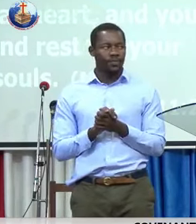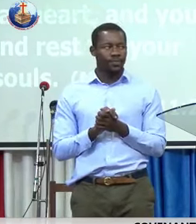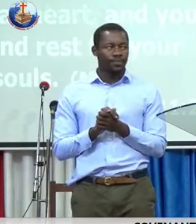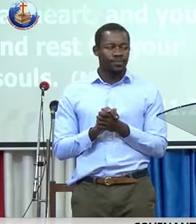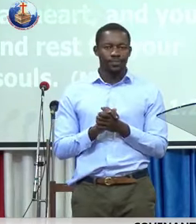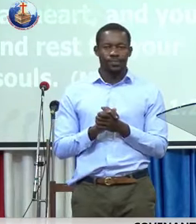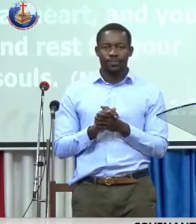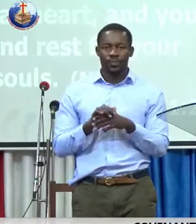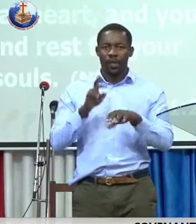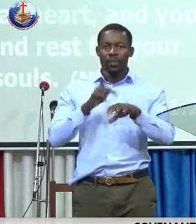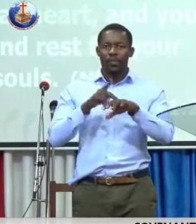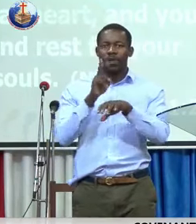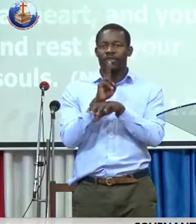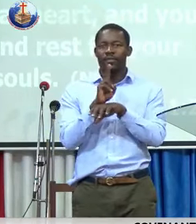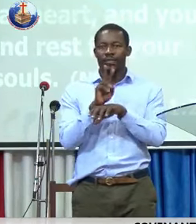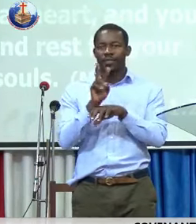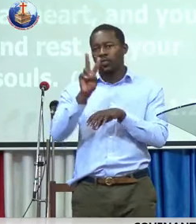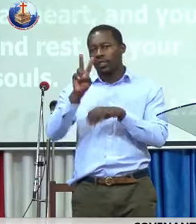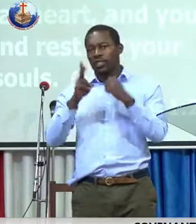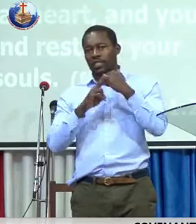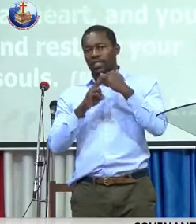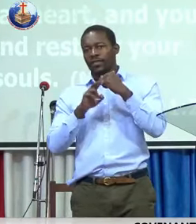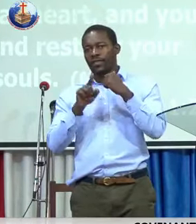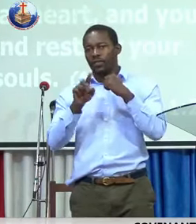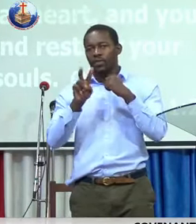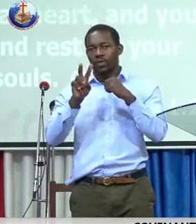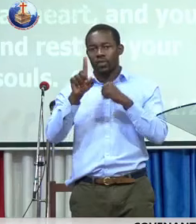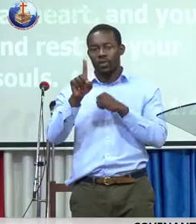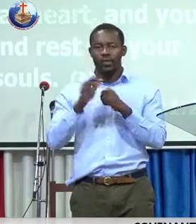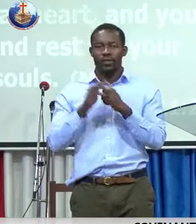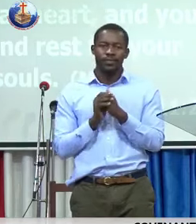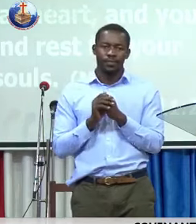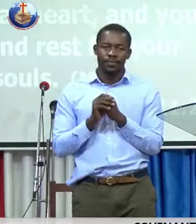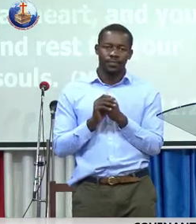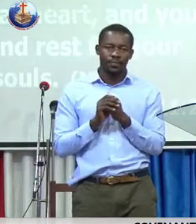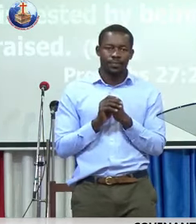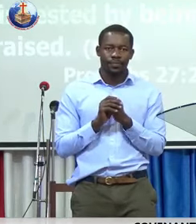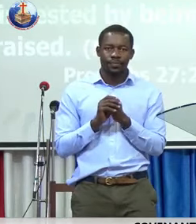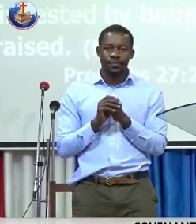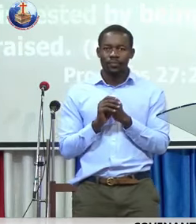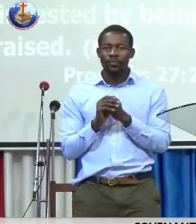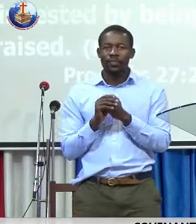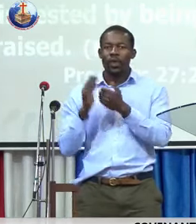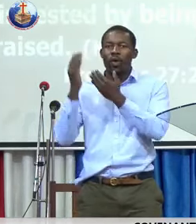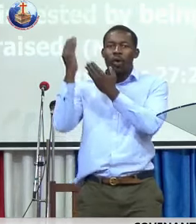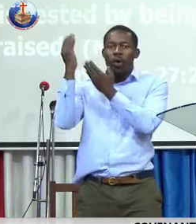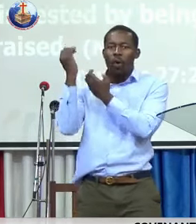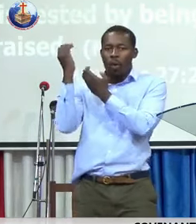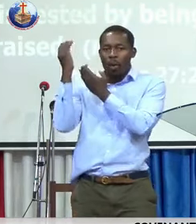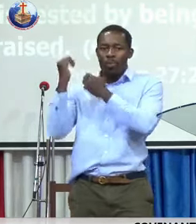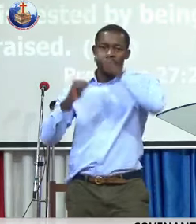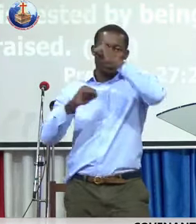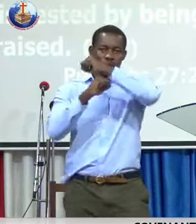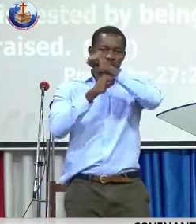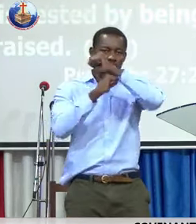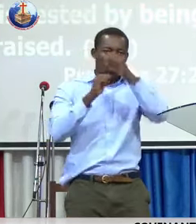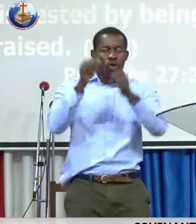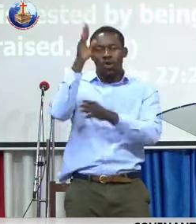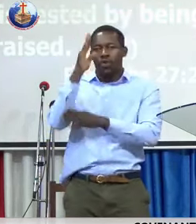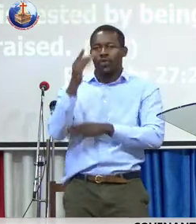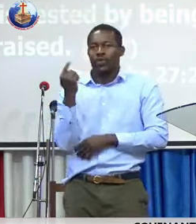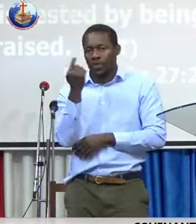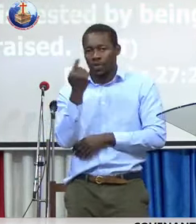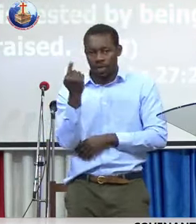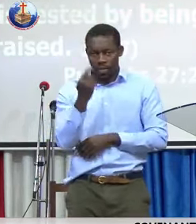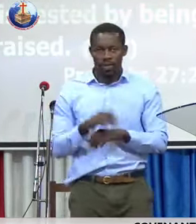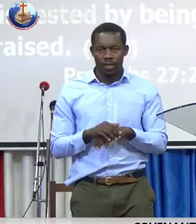at Proverbs 27:21. Angalia Mithali 27:21. Our hope should be in God. Tumaini letu lafaa kuwa